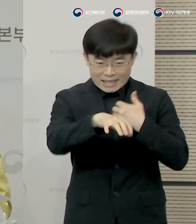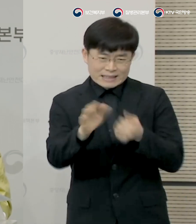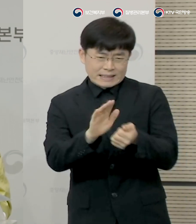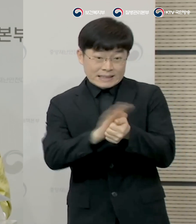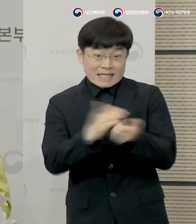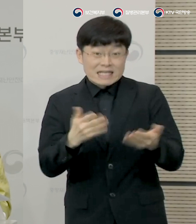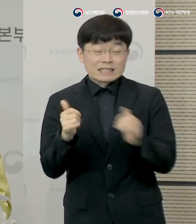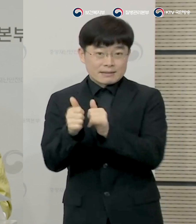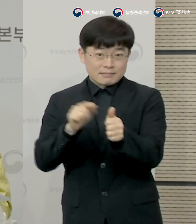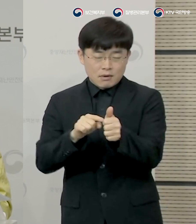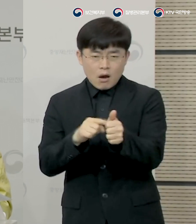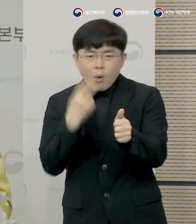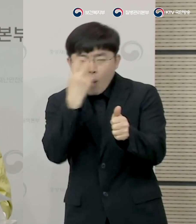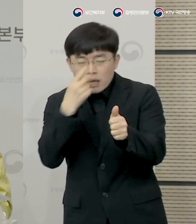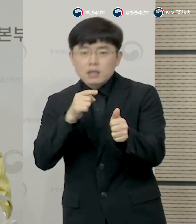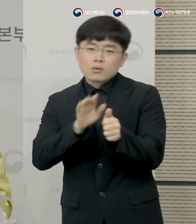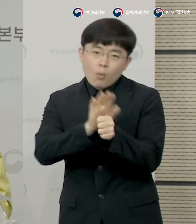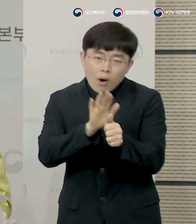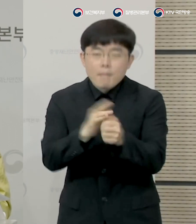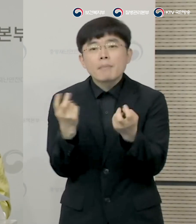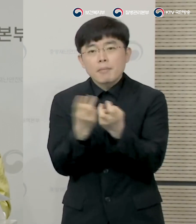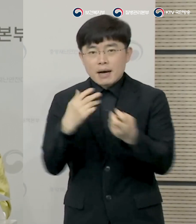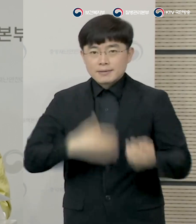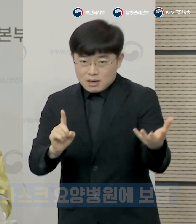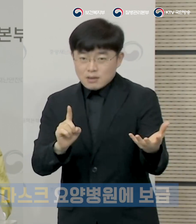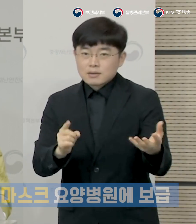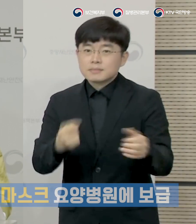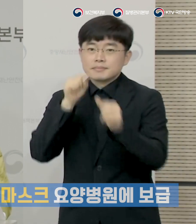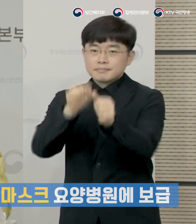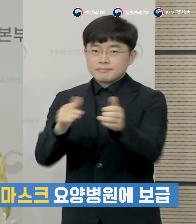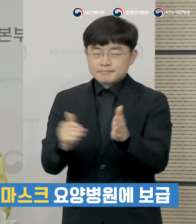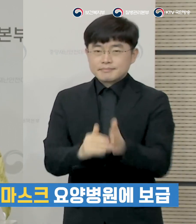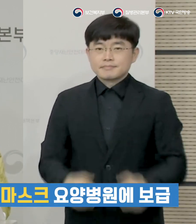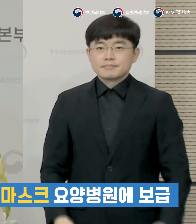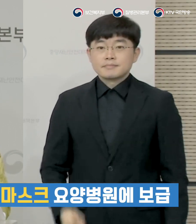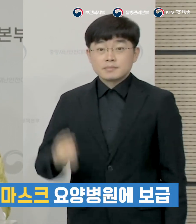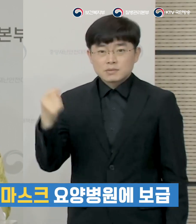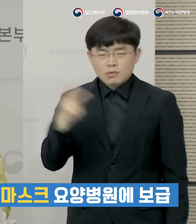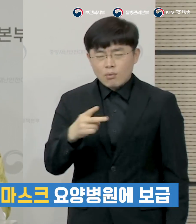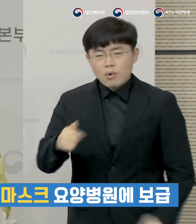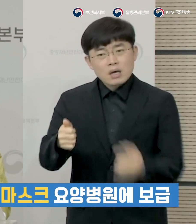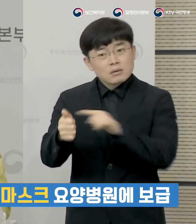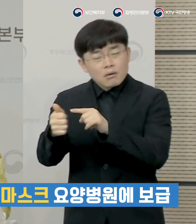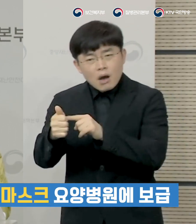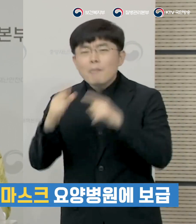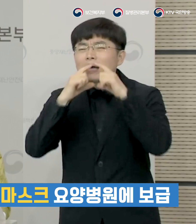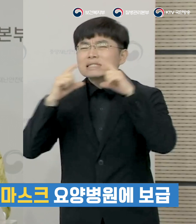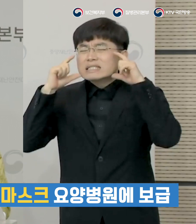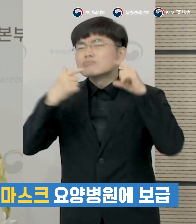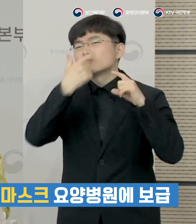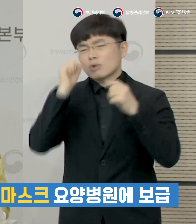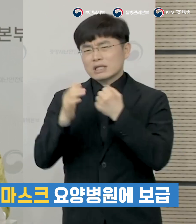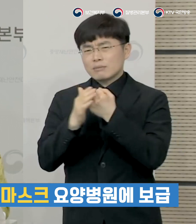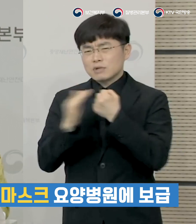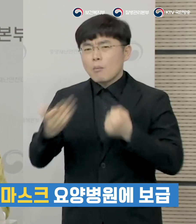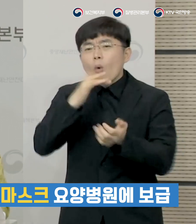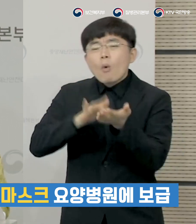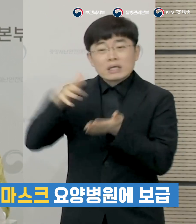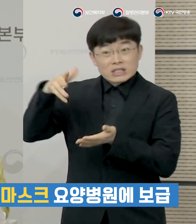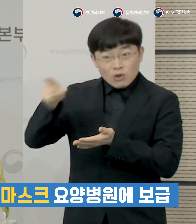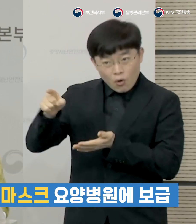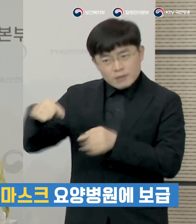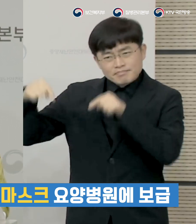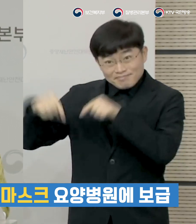감염 관리 강화 방안과 지원 방안에 대해 설명드리겠습니다. 간병인의 마스크 부족 문제를 해소하고자 식약처 등과 협의해